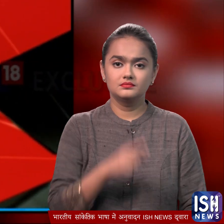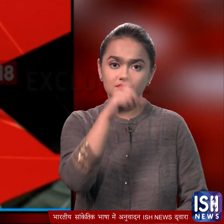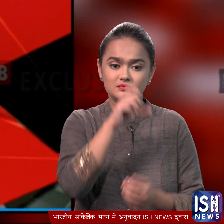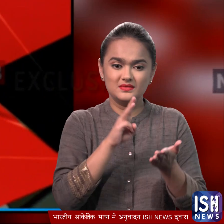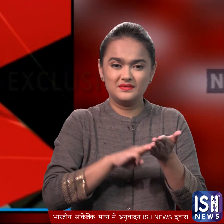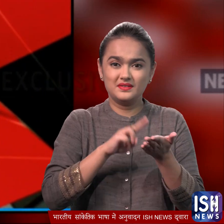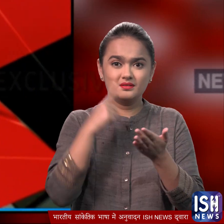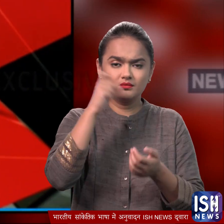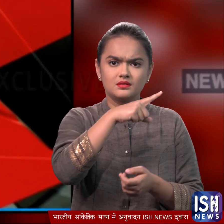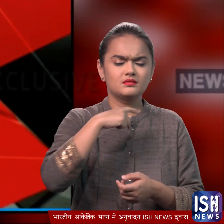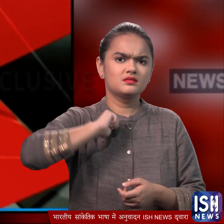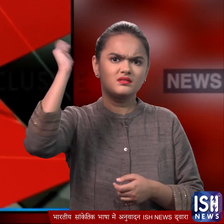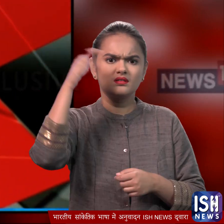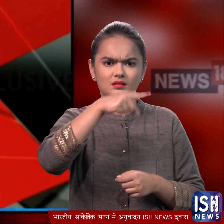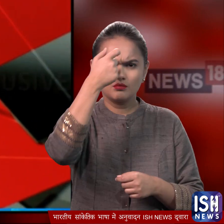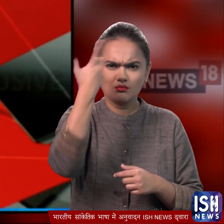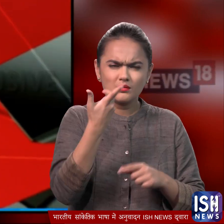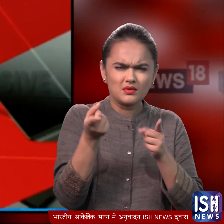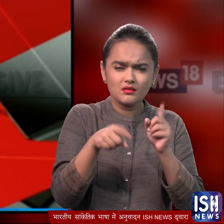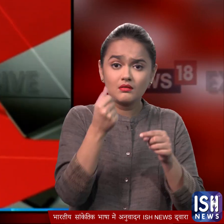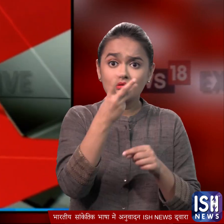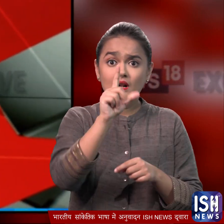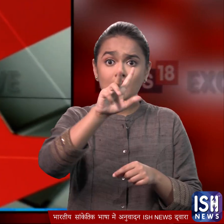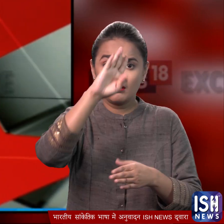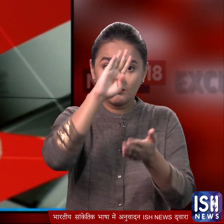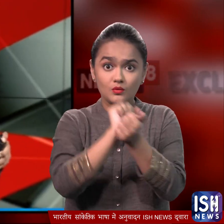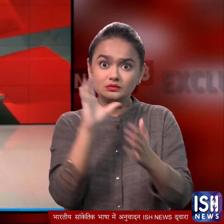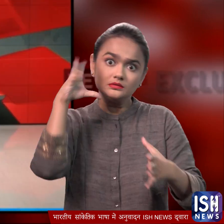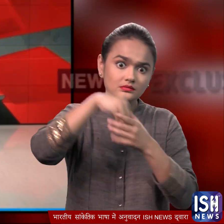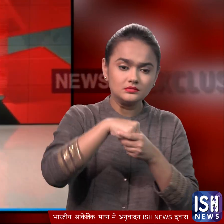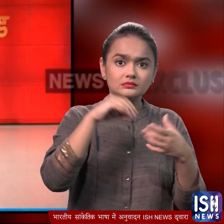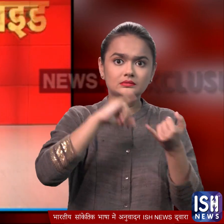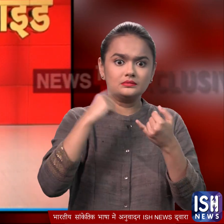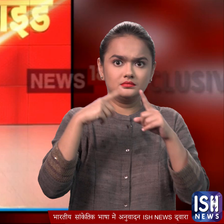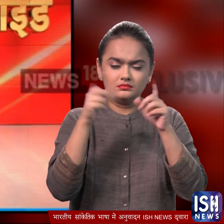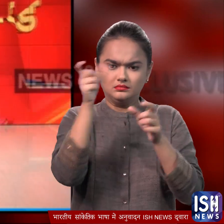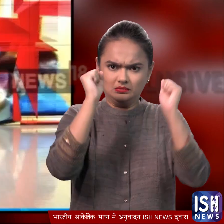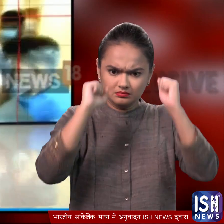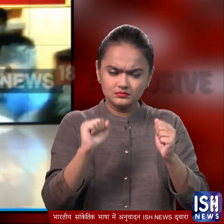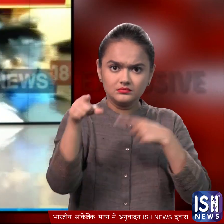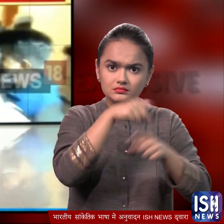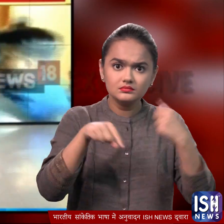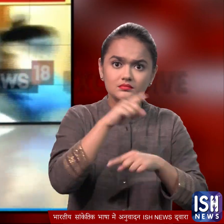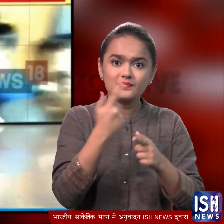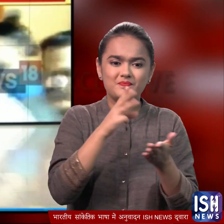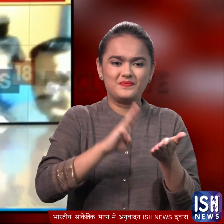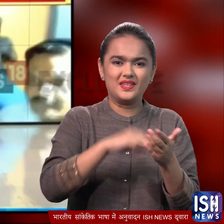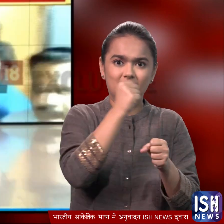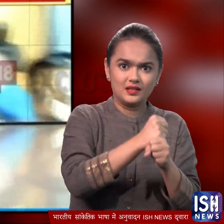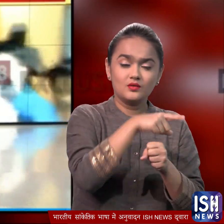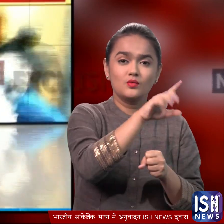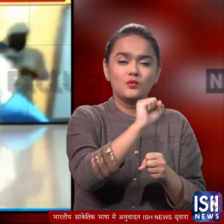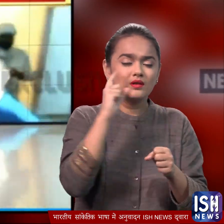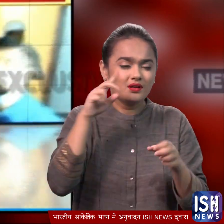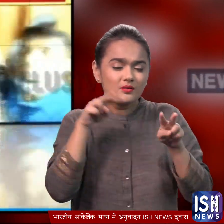महंत नरेंद्र गिरी की खुदकुशी की गुत्थी सुलझाने के लिए 18 पुलिस अधिकारियों की एसआईटी बना दी गई। इस मामले में नरेंद्र गिरी के शिष्य आनंद